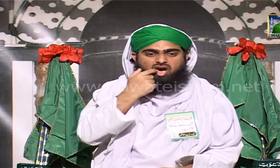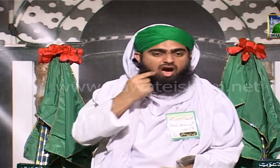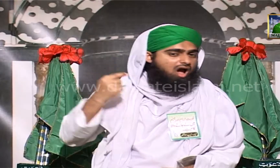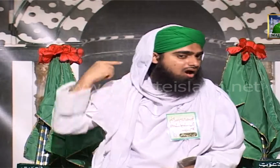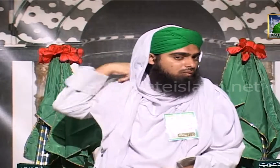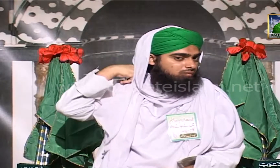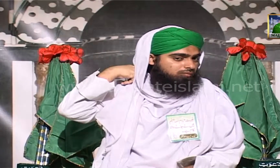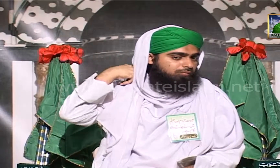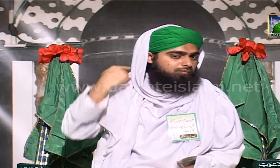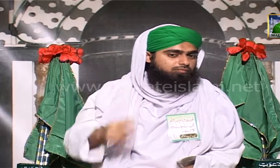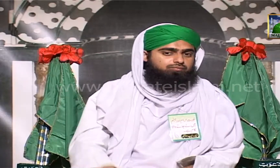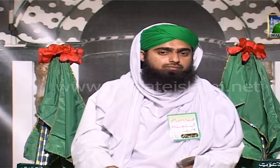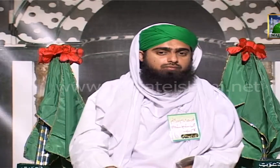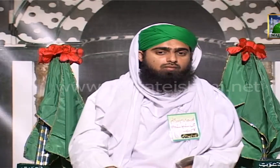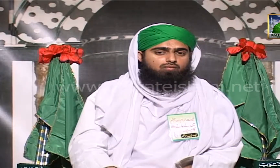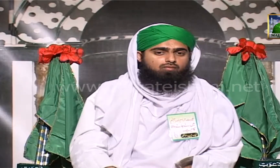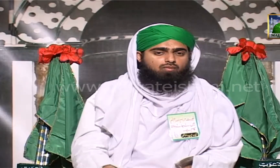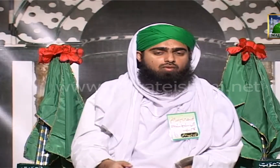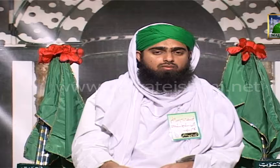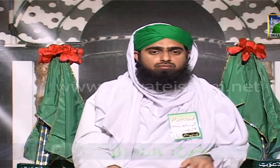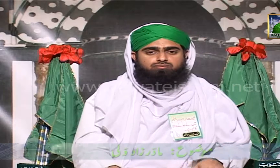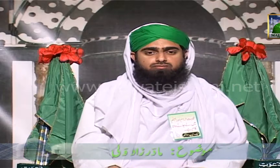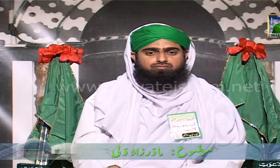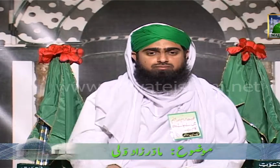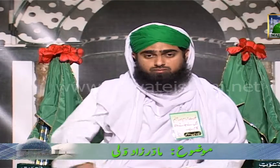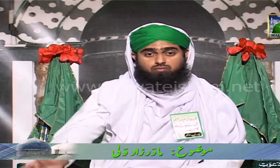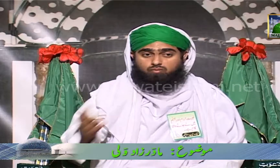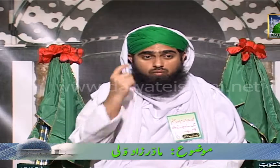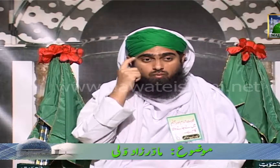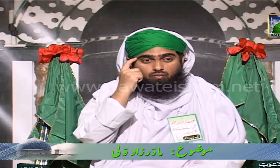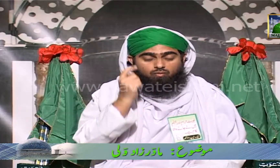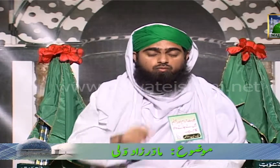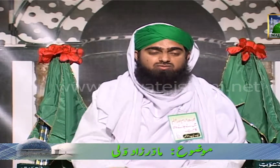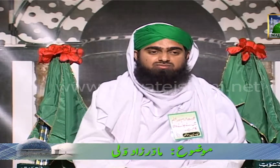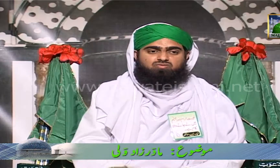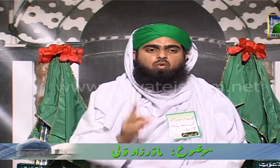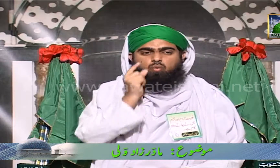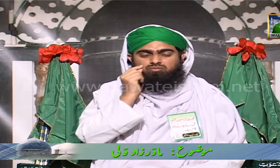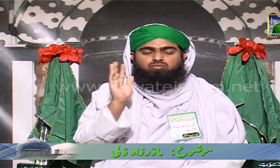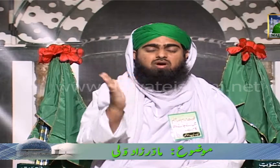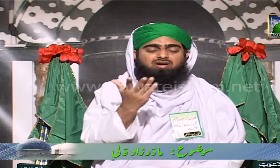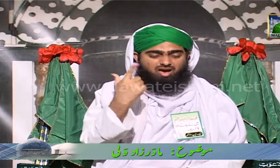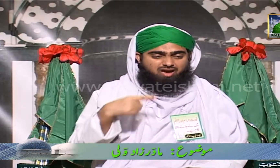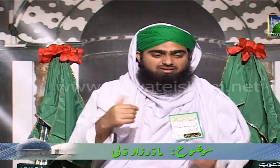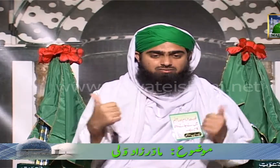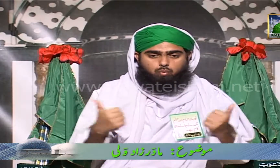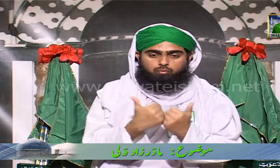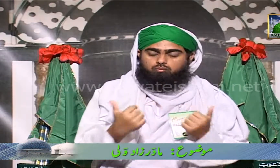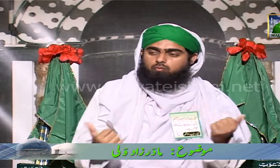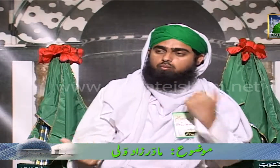کے پچھلے حصے تک. معمولی کبھی لڑائی ہوئی ہوگی آپ کو, کسی نے ناخن مار دیے ہوں گے, خراش آ گئی ہوگی چہرے پر, کتنی جلن ہوتی